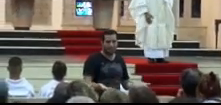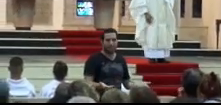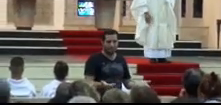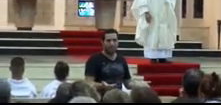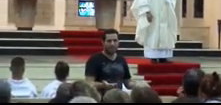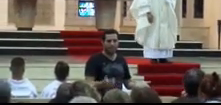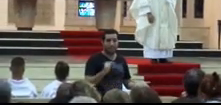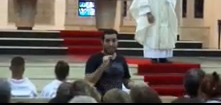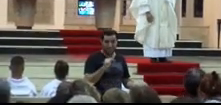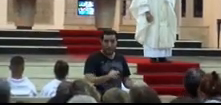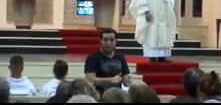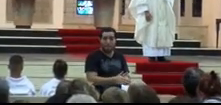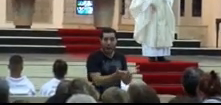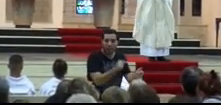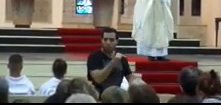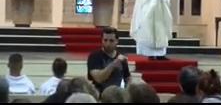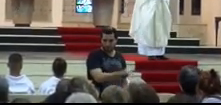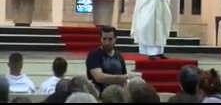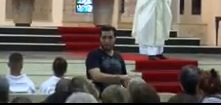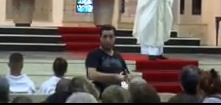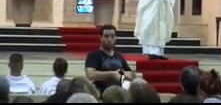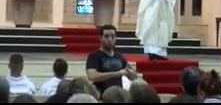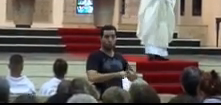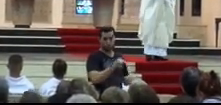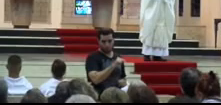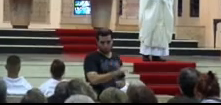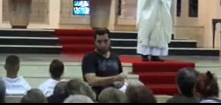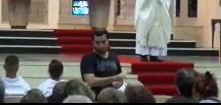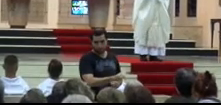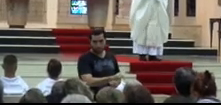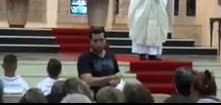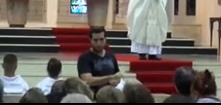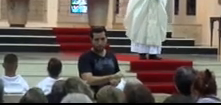libertar os outros. A Páscoa do Judeu,